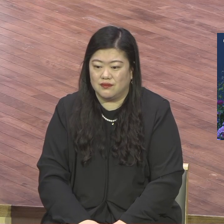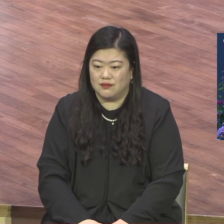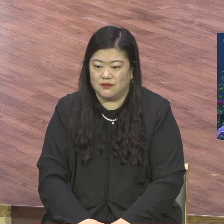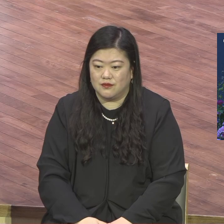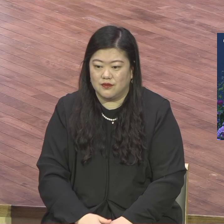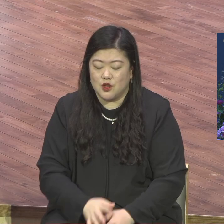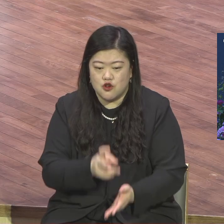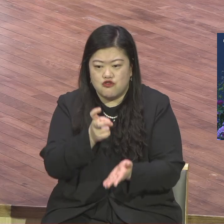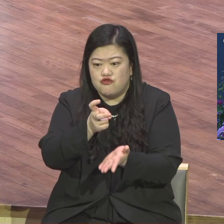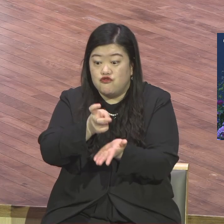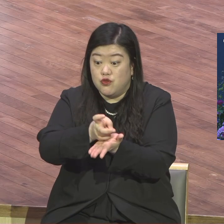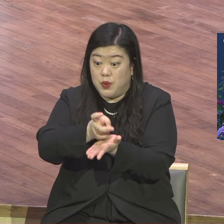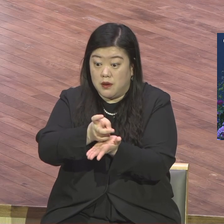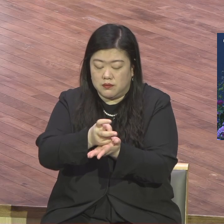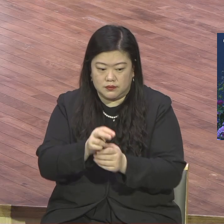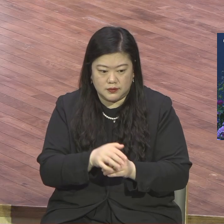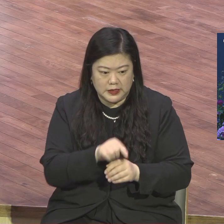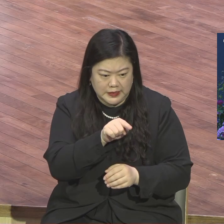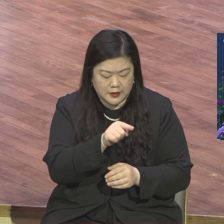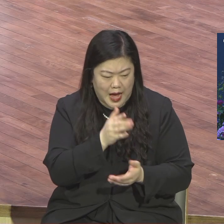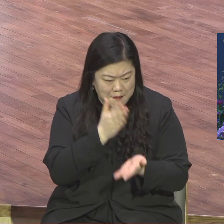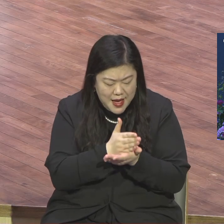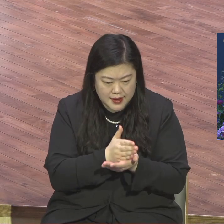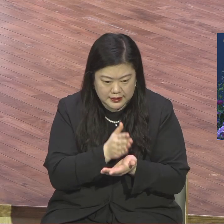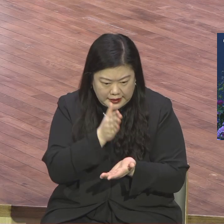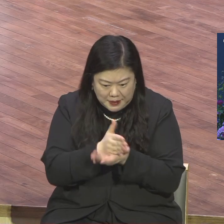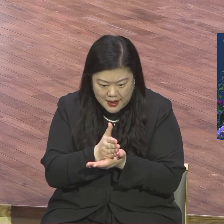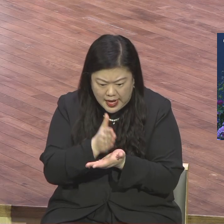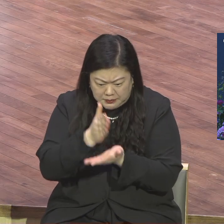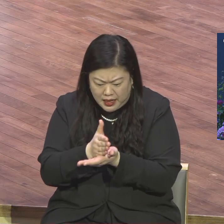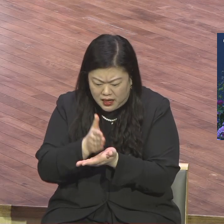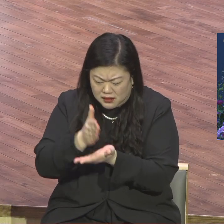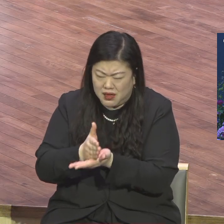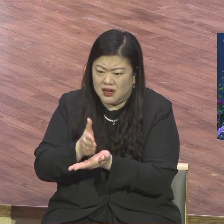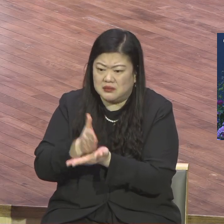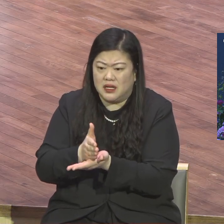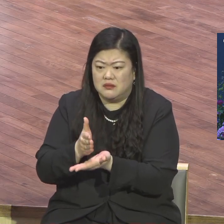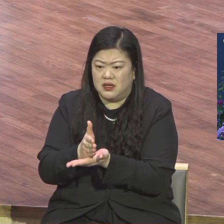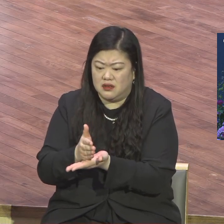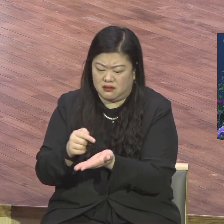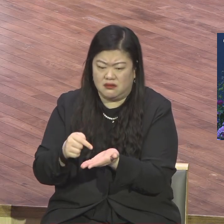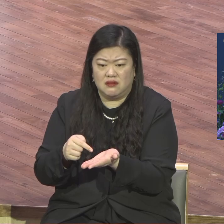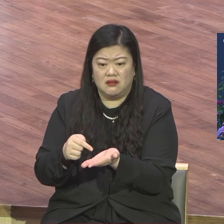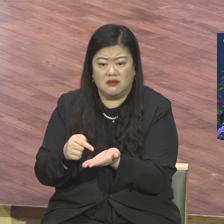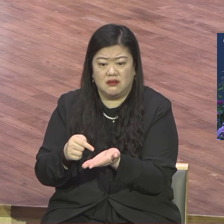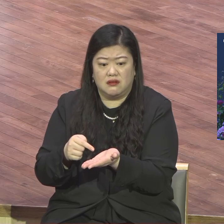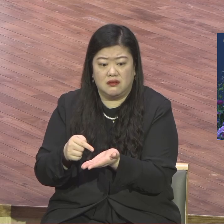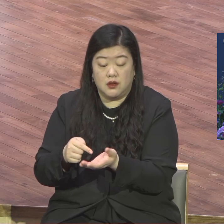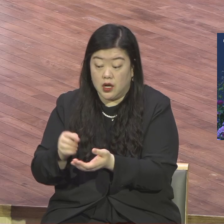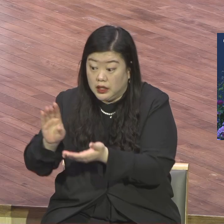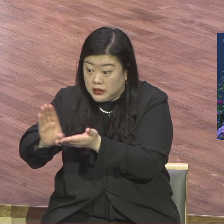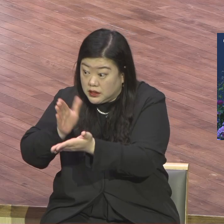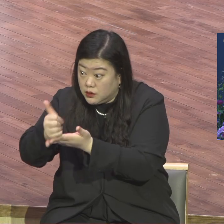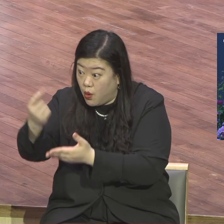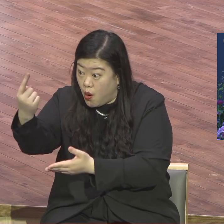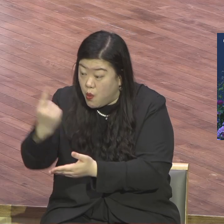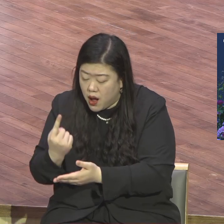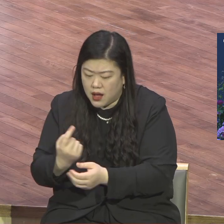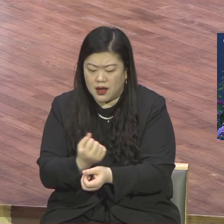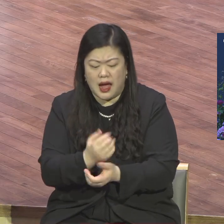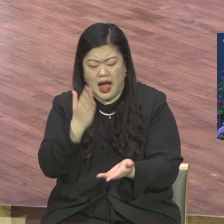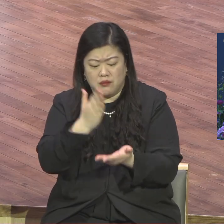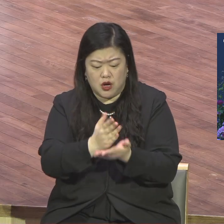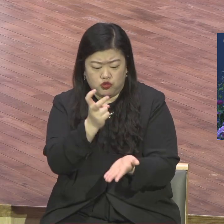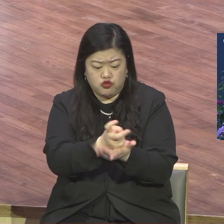이것도 죄고 저것도 죄고 어쩌다는 얘기입니까? 누리라고 계속해서 강단에서 말씀을 하고 있는데